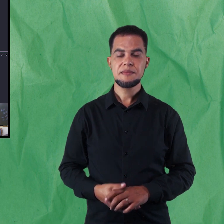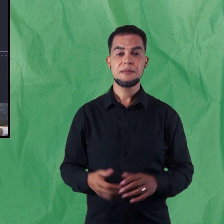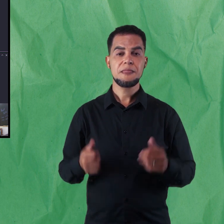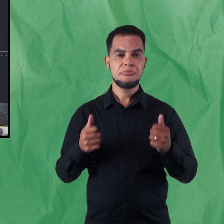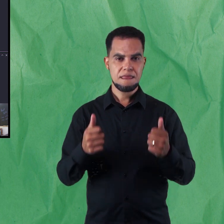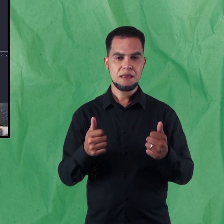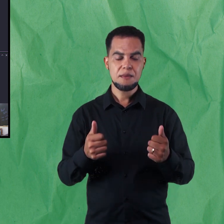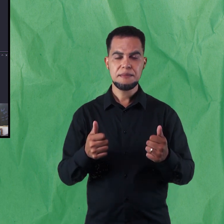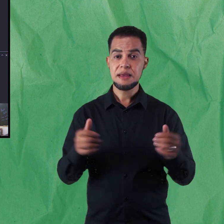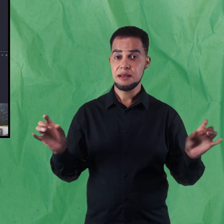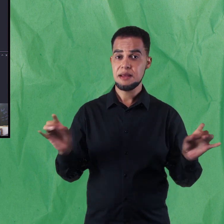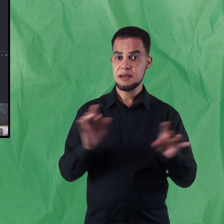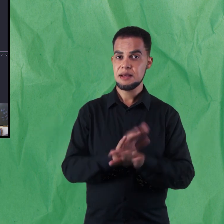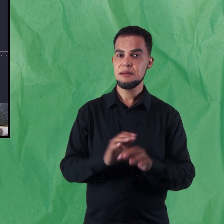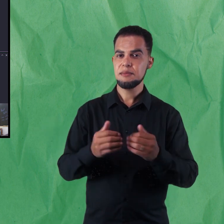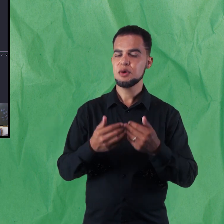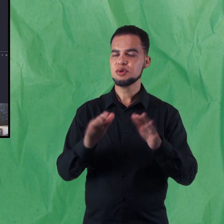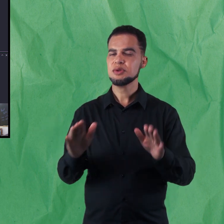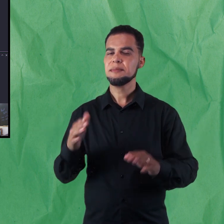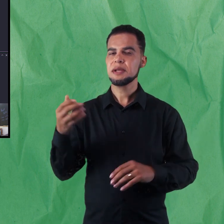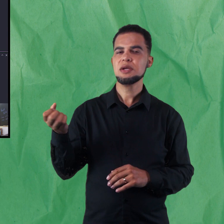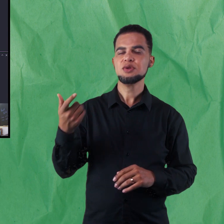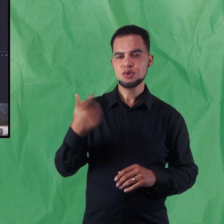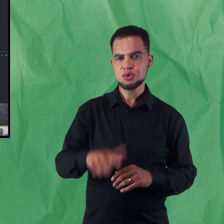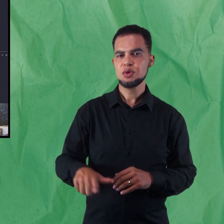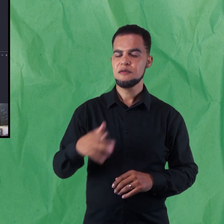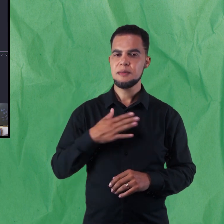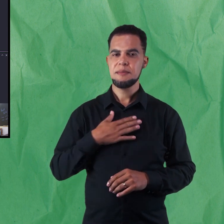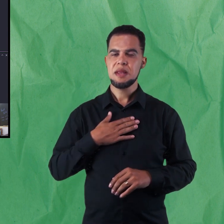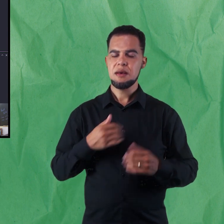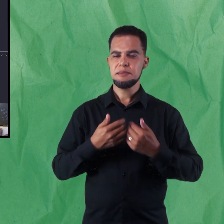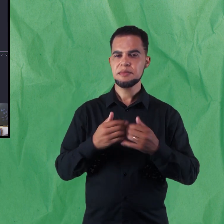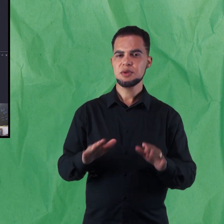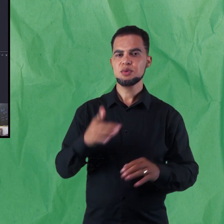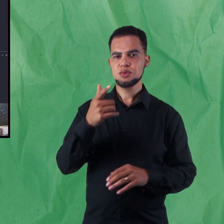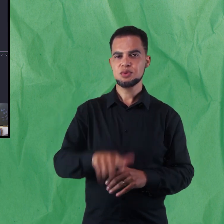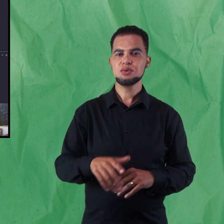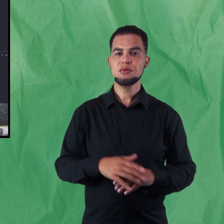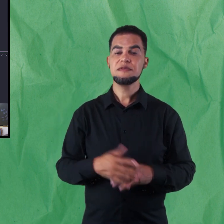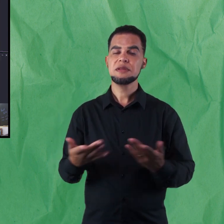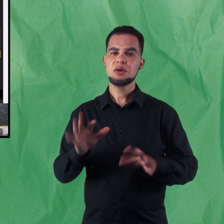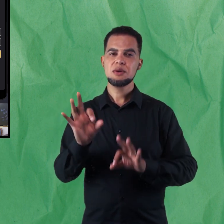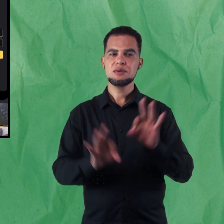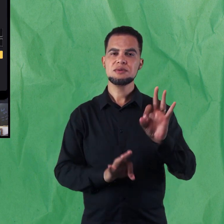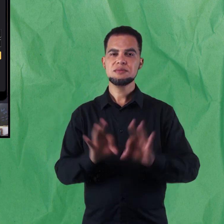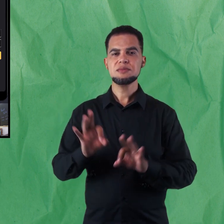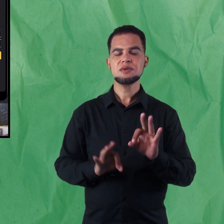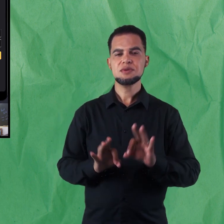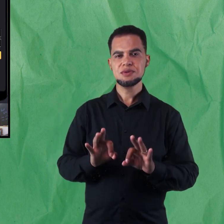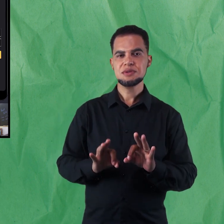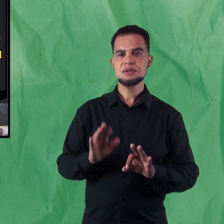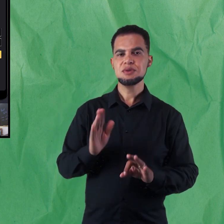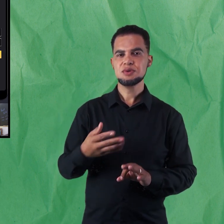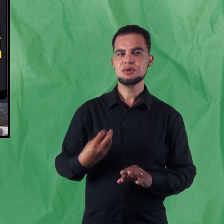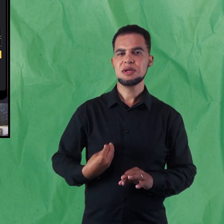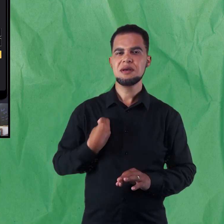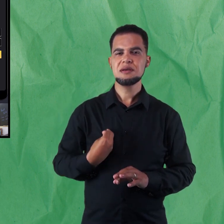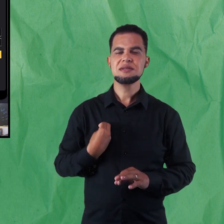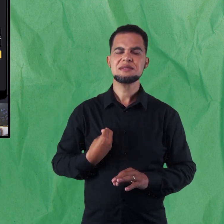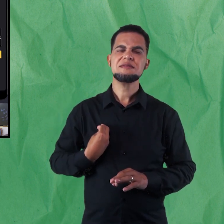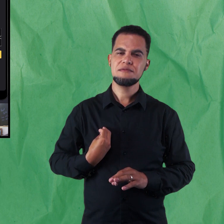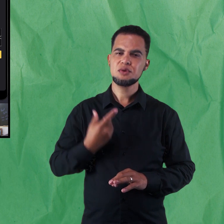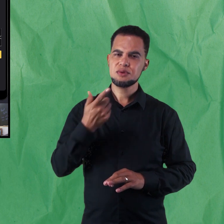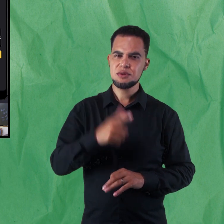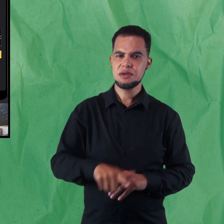Muito bem, ele acabou de abrir novamente aqui para mim, né? Então, o nosso projeto já está